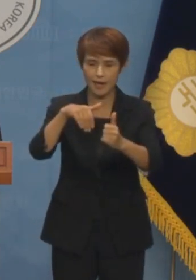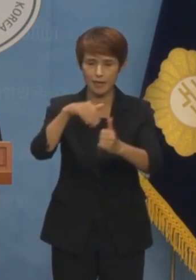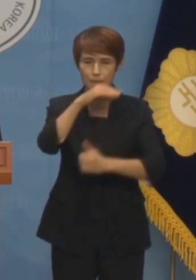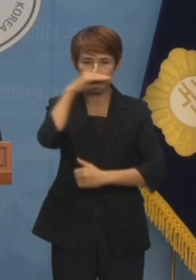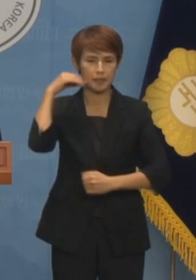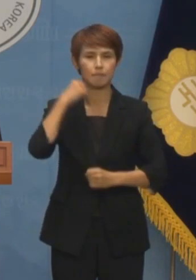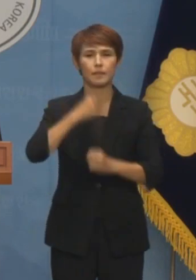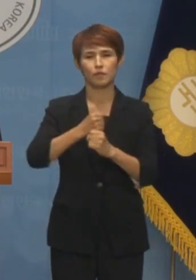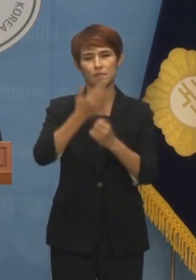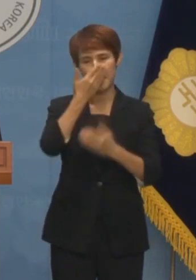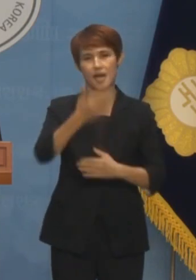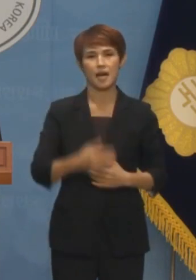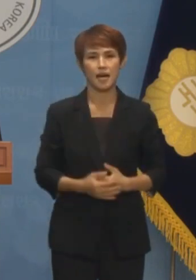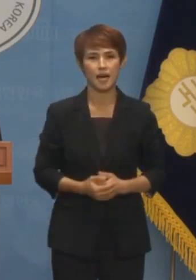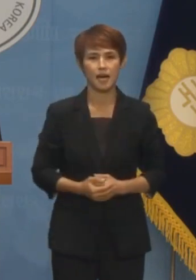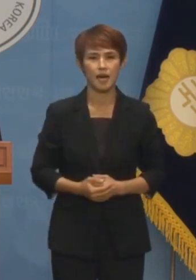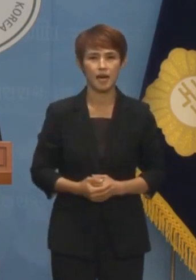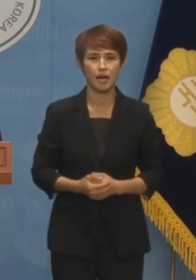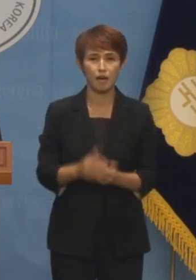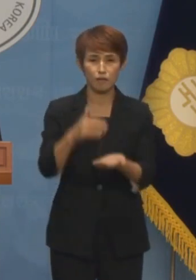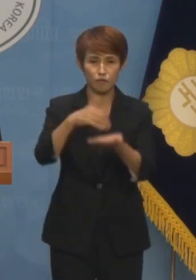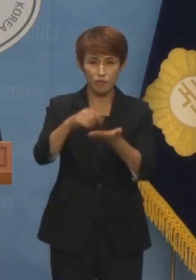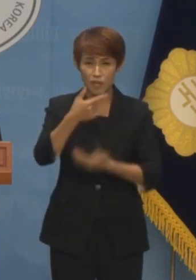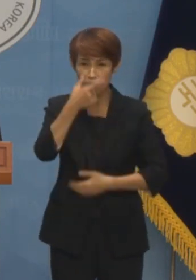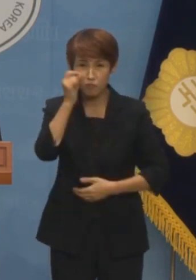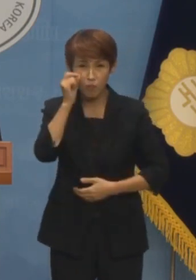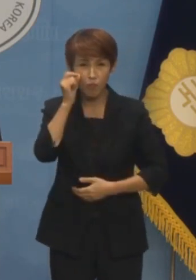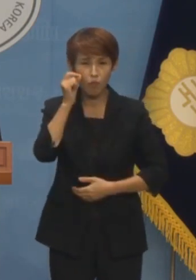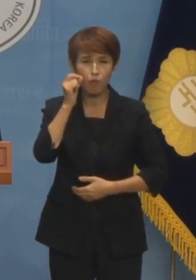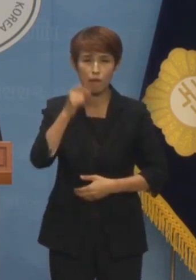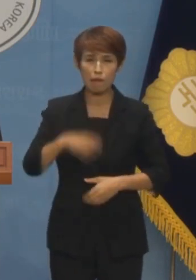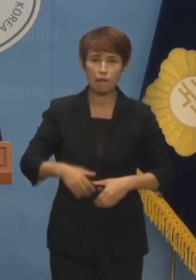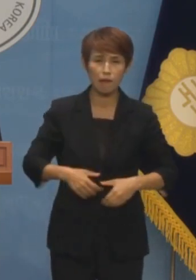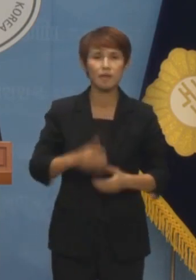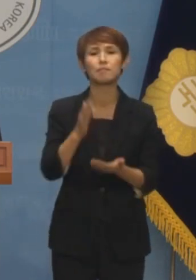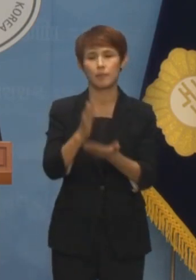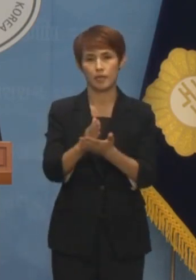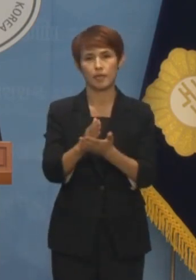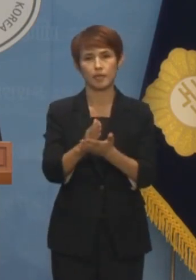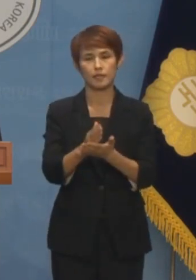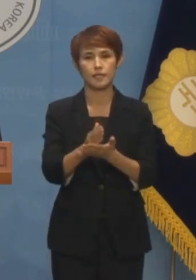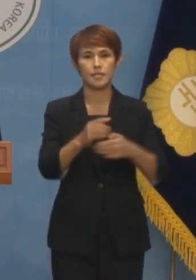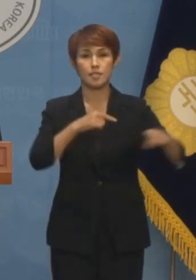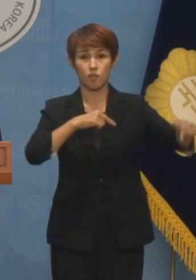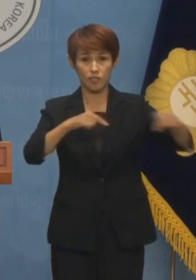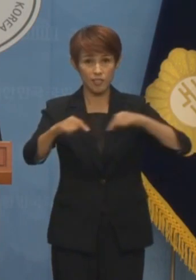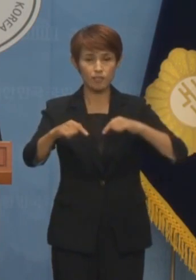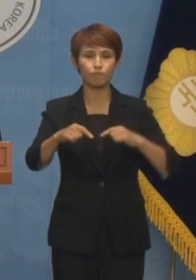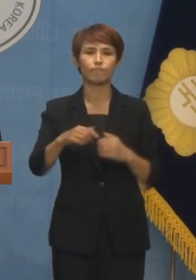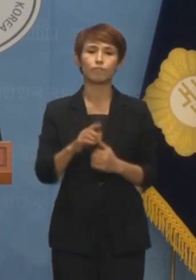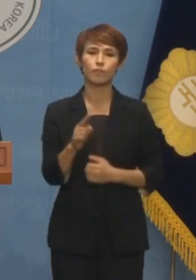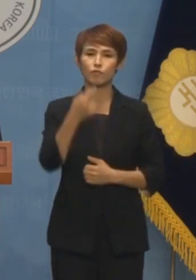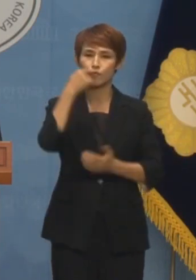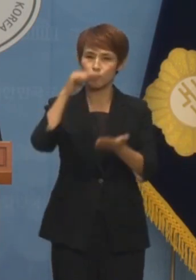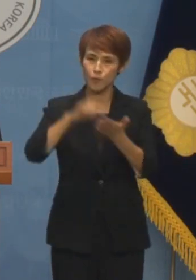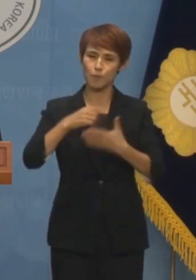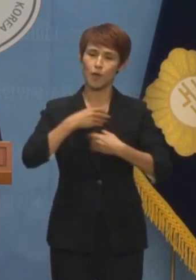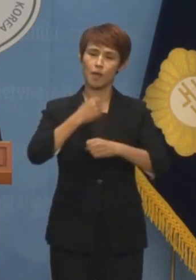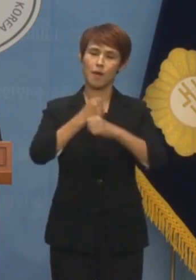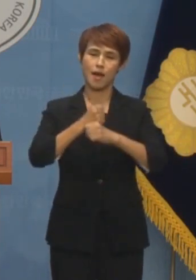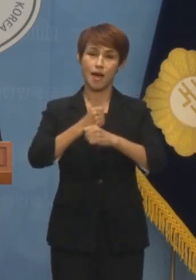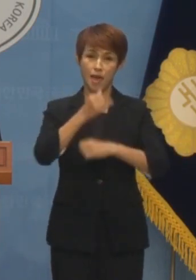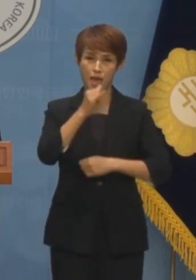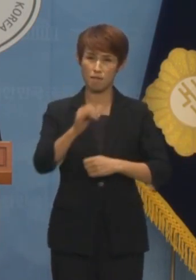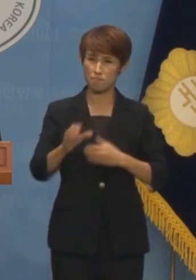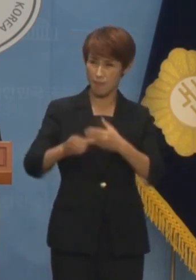것입니다. 숫자가 적다고 주저하지 마시고 정치를 쉽고 편하게 하며 맞설